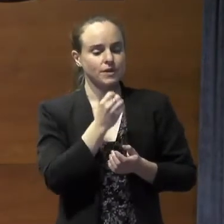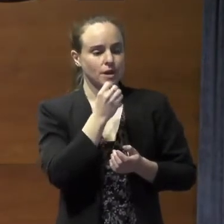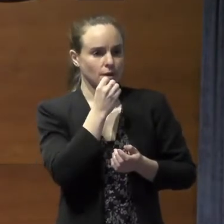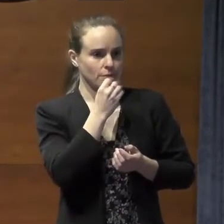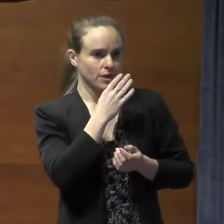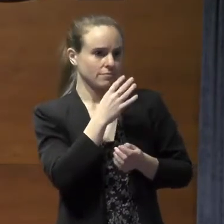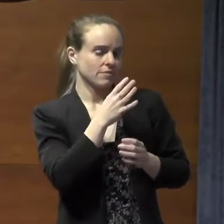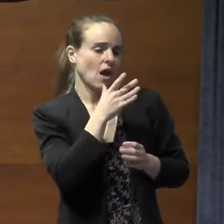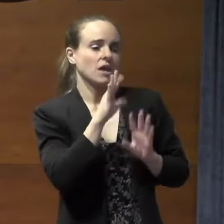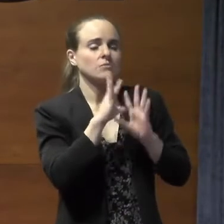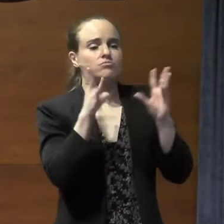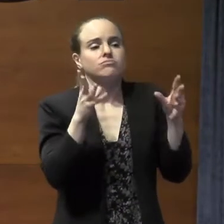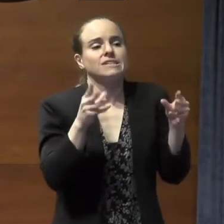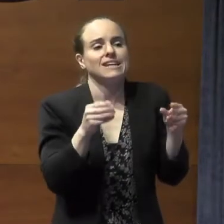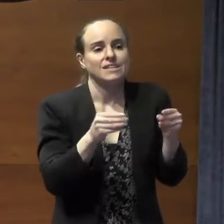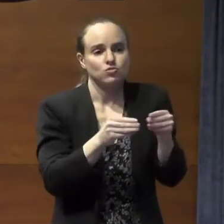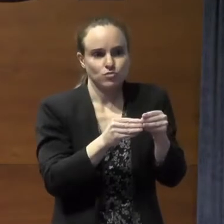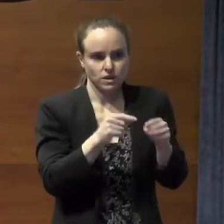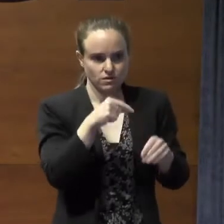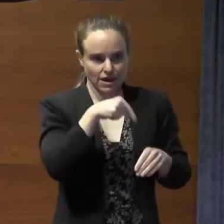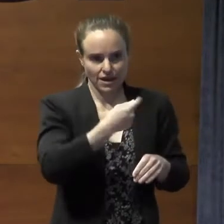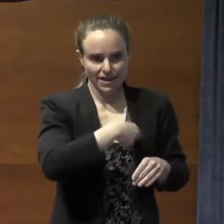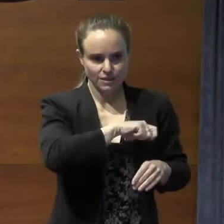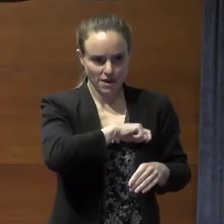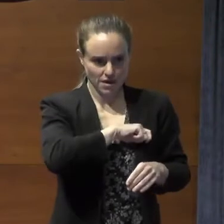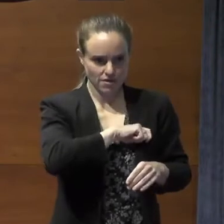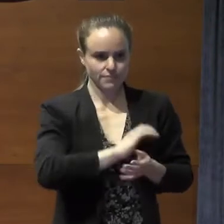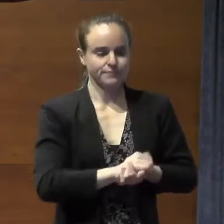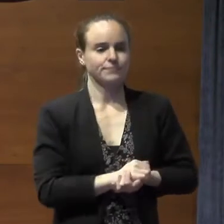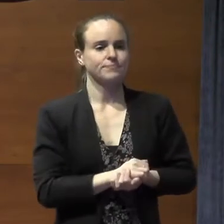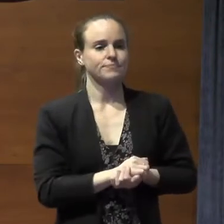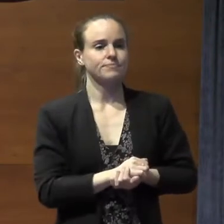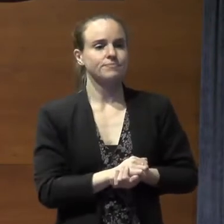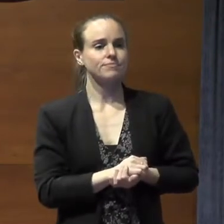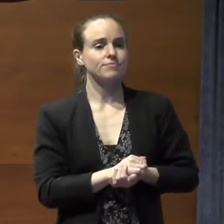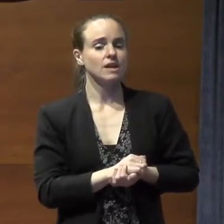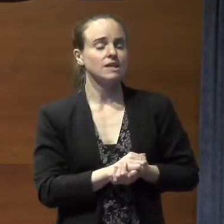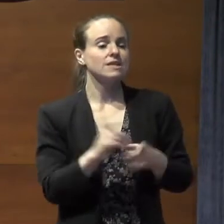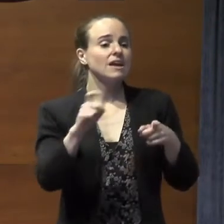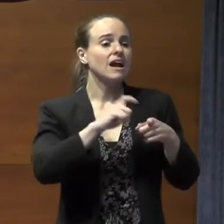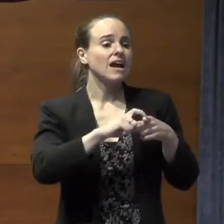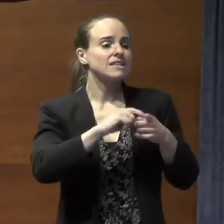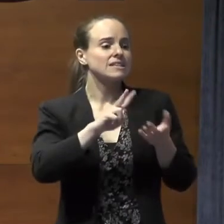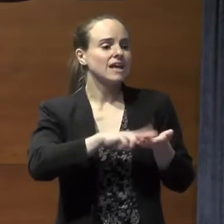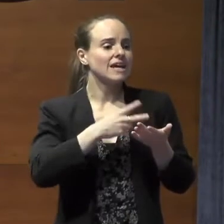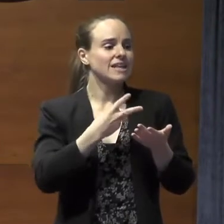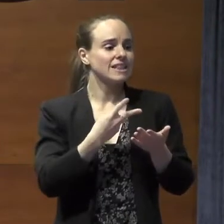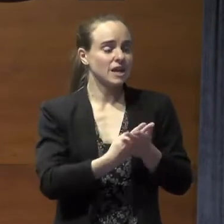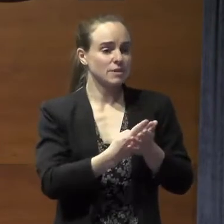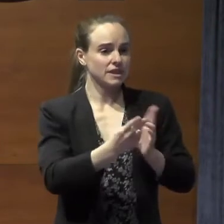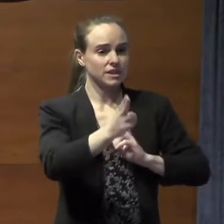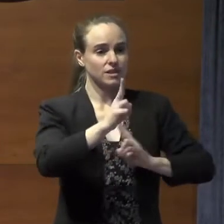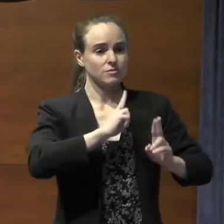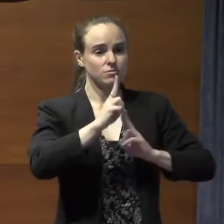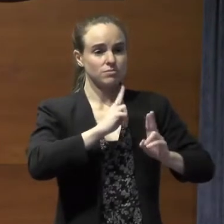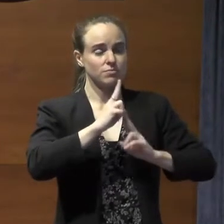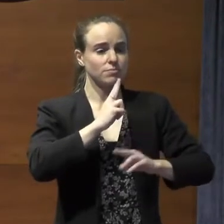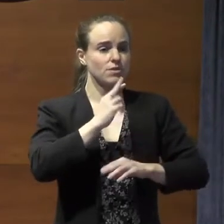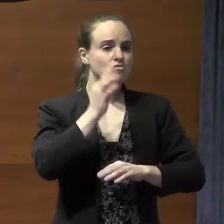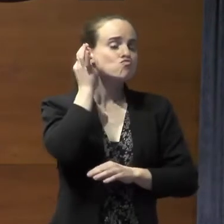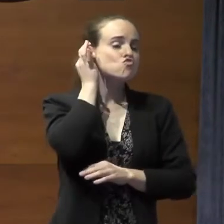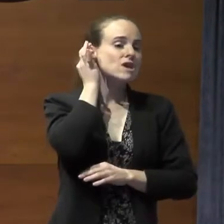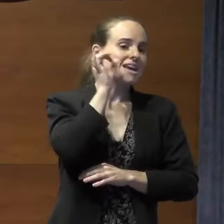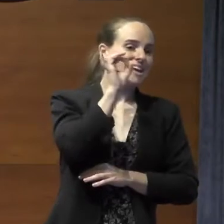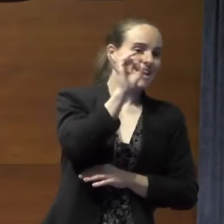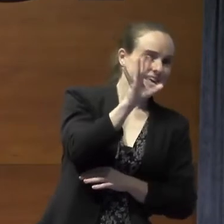a resumir algunas de sus respuestas. Por lo que se refiere a su perfil, contestaron 15 mujeres y